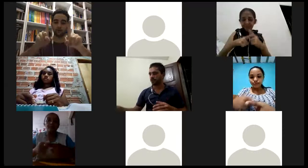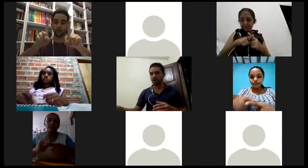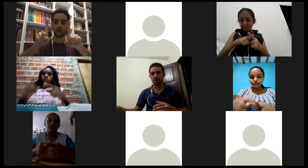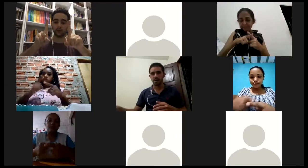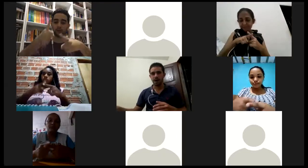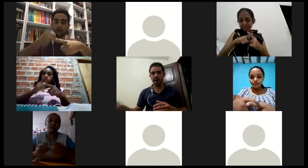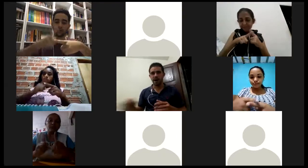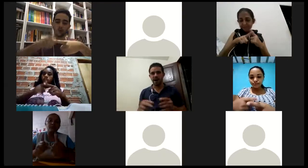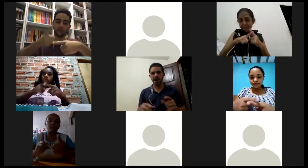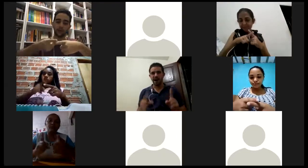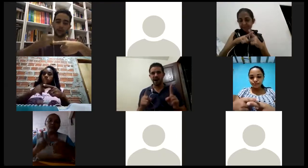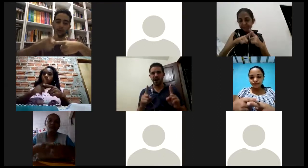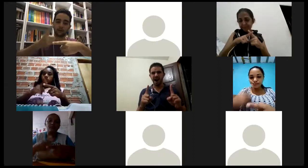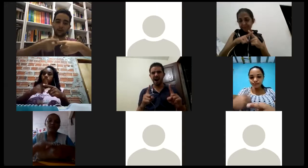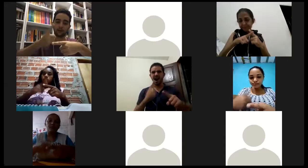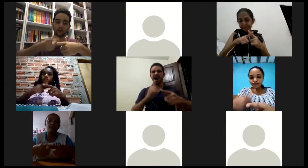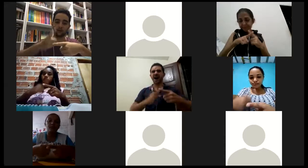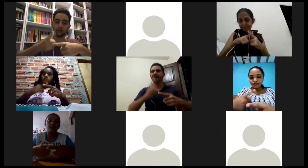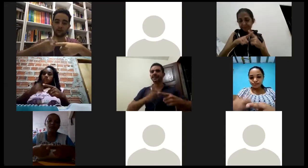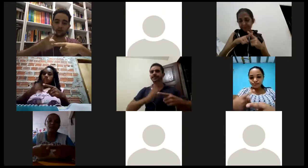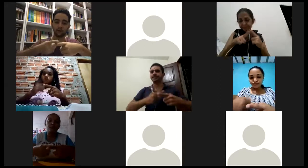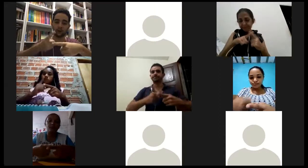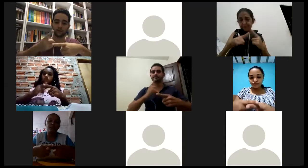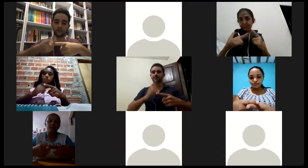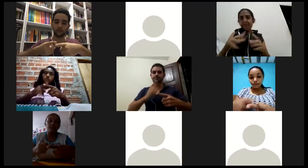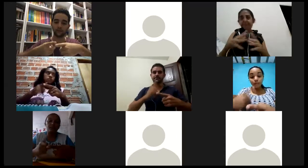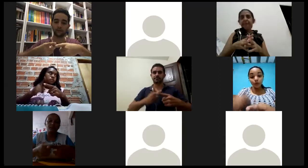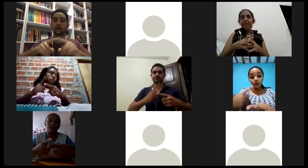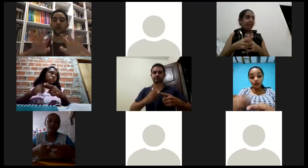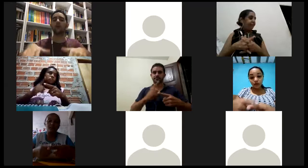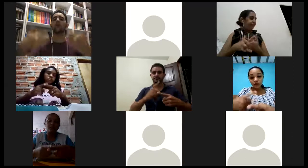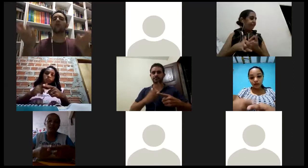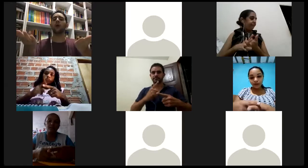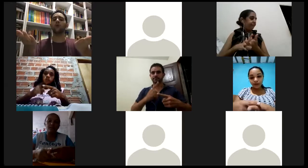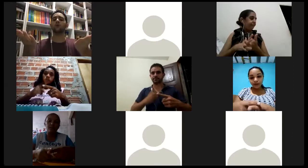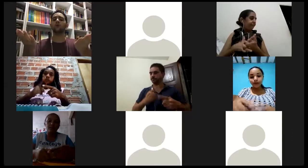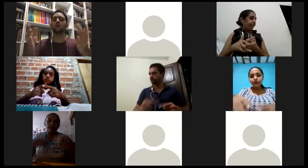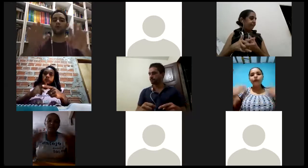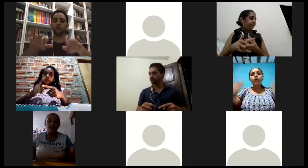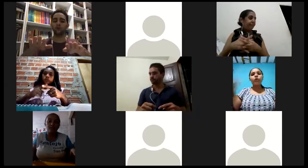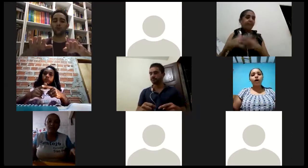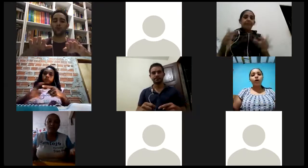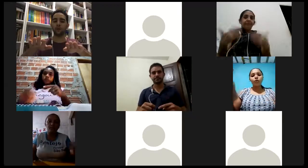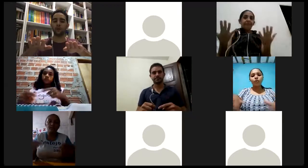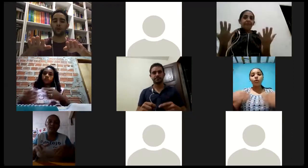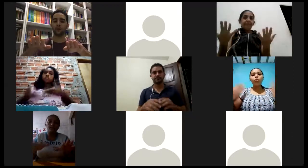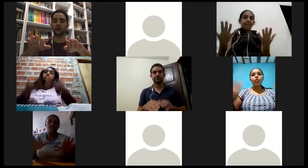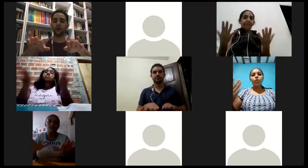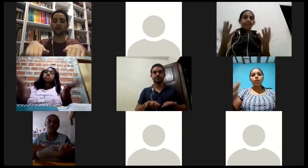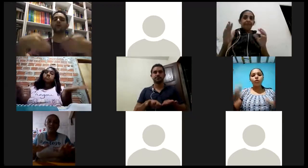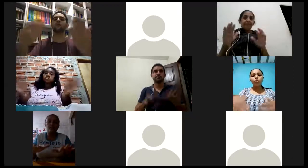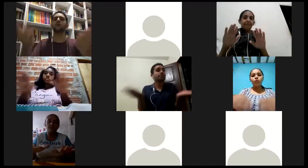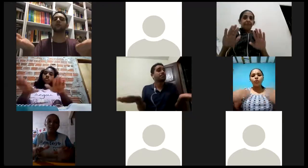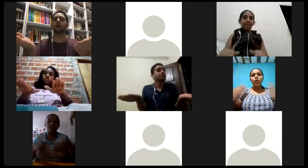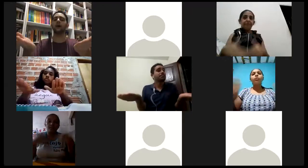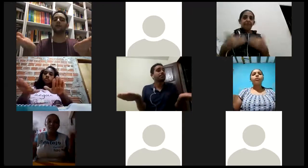2 indicadores. Vou bater um em cima do outro. Por quê? Qual? Vou a minha mão virada para baixo. Eu